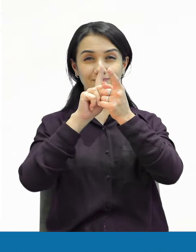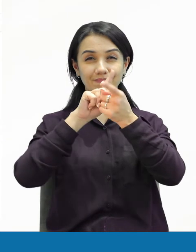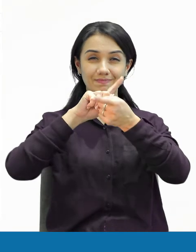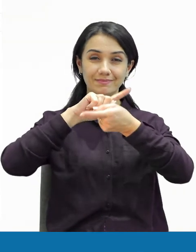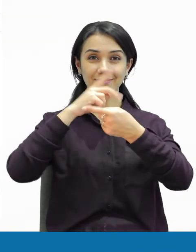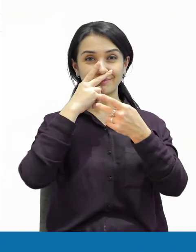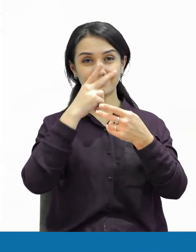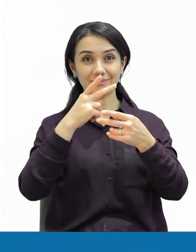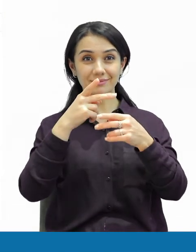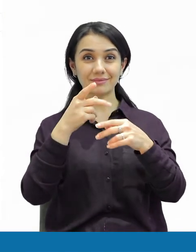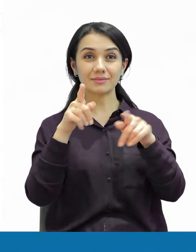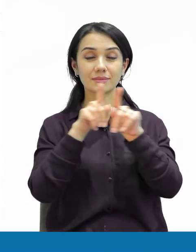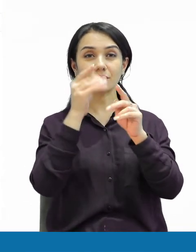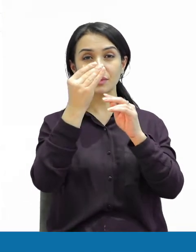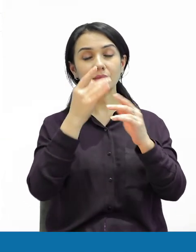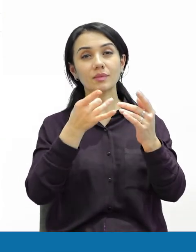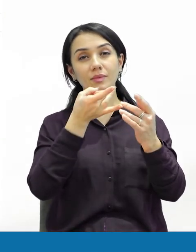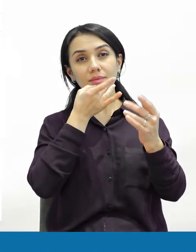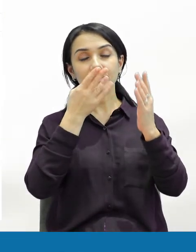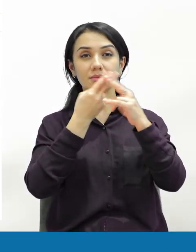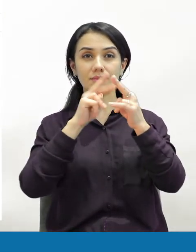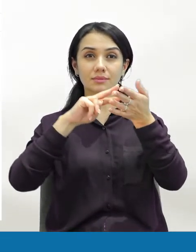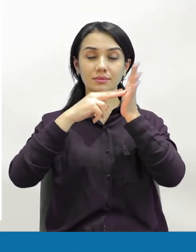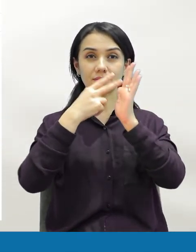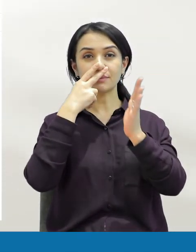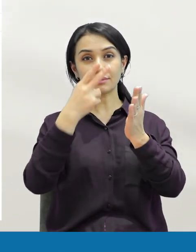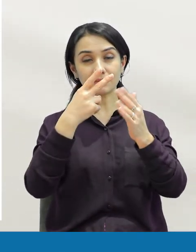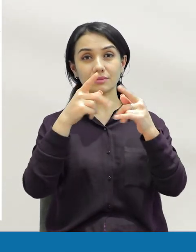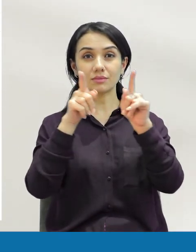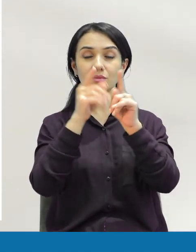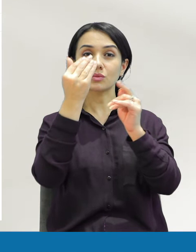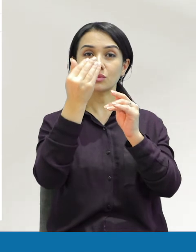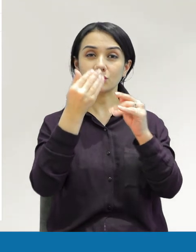Sizga yoqadigan, siz loyihangizga to'g'ri keladigan rang holatiga keltirib,